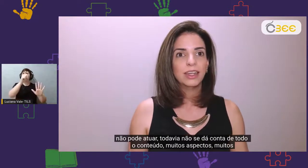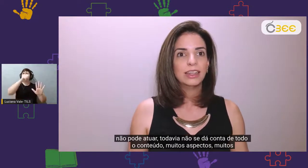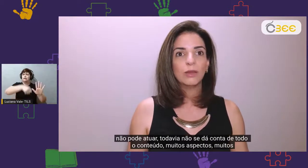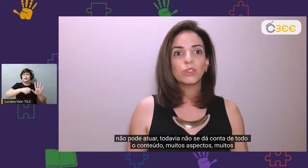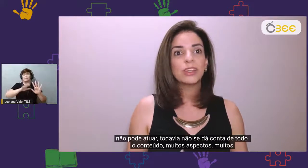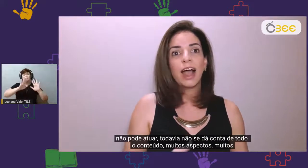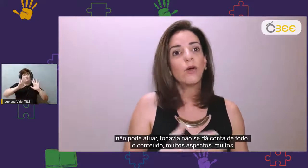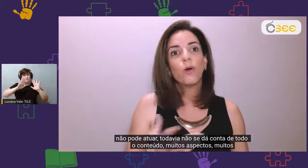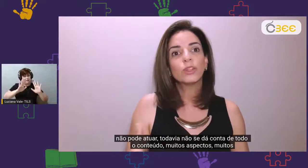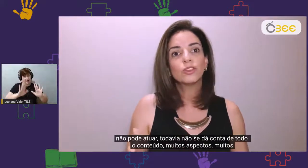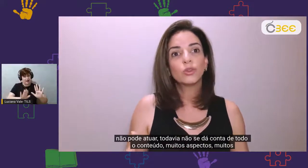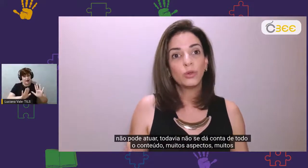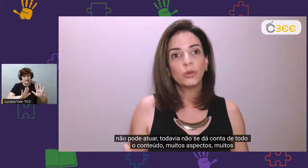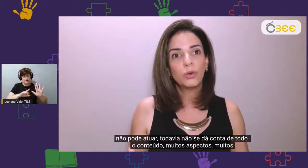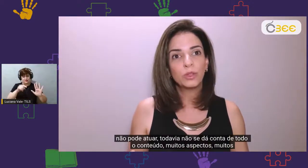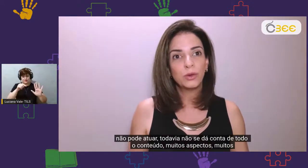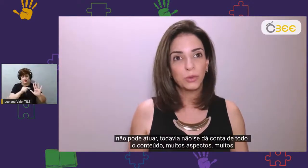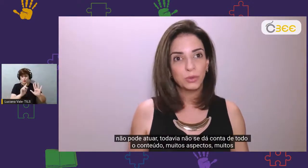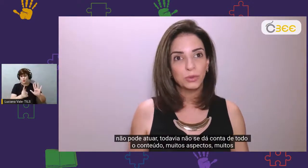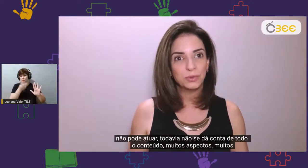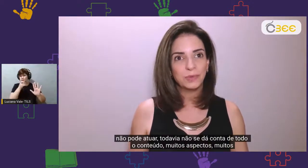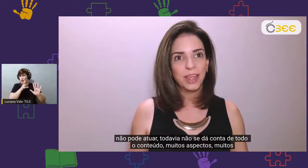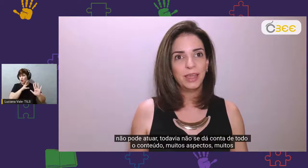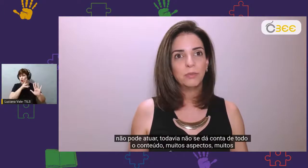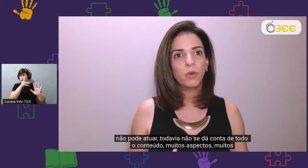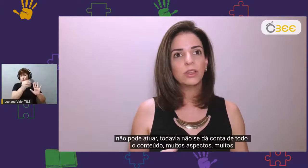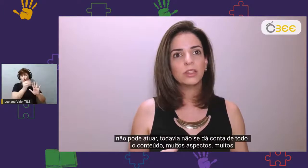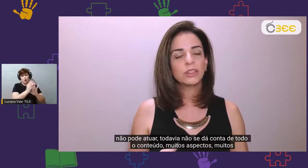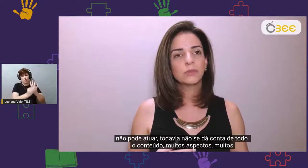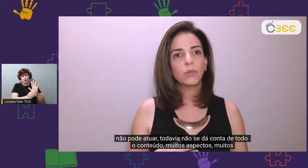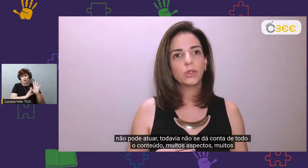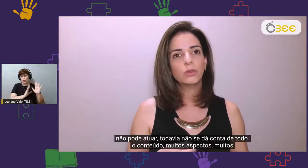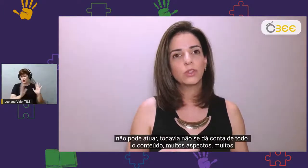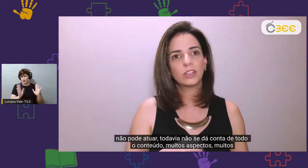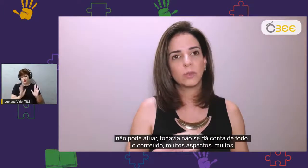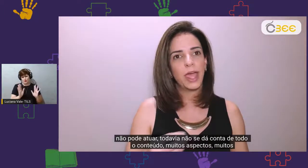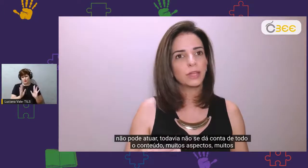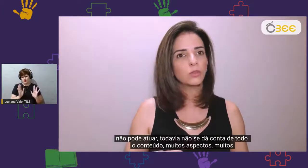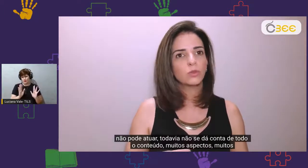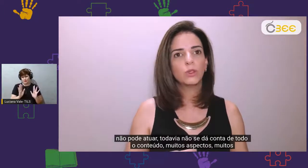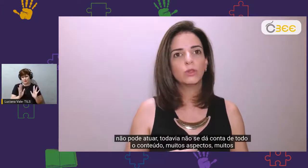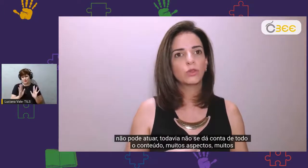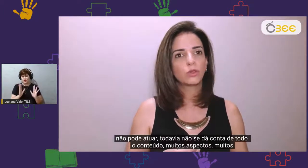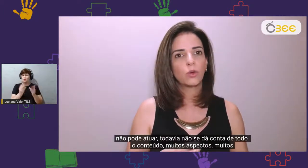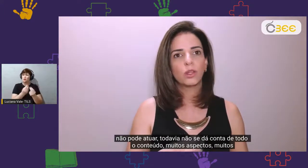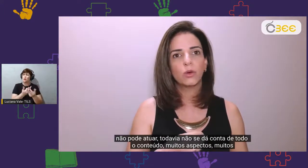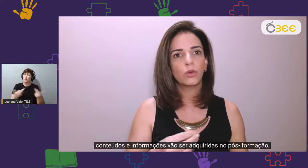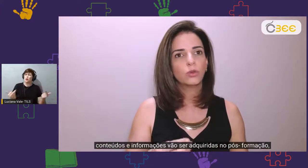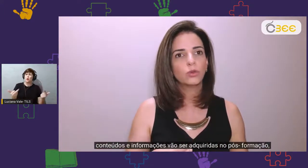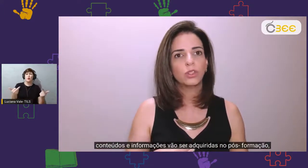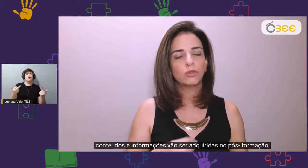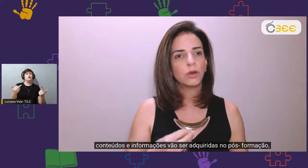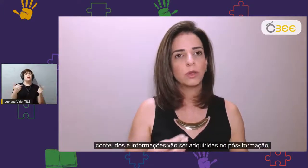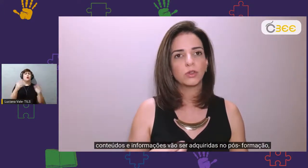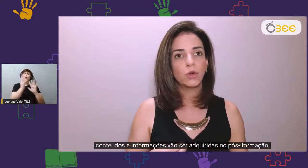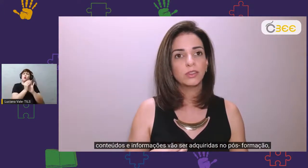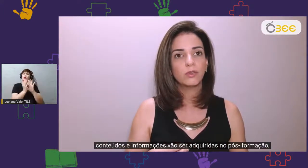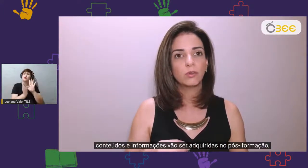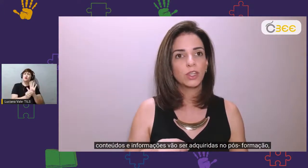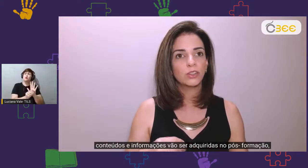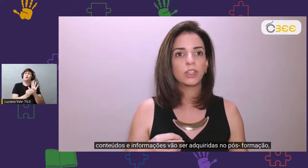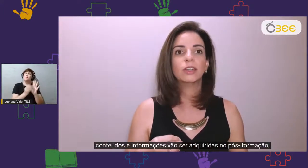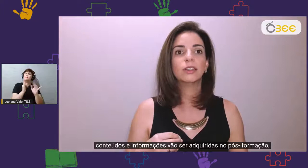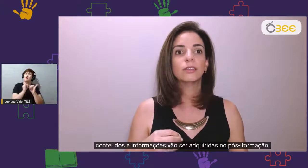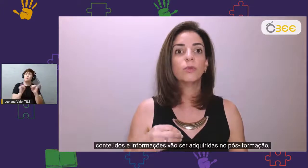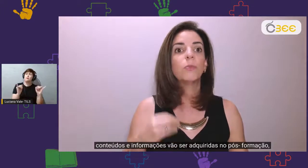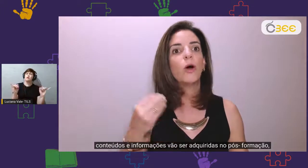Todavia, não se dá conta de todo o conteúdo, né? Muitos aspectos, muitos conteúdos e informações